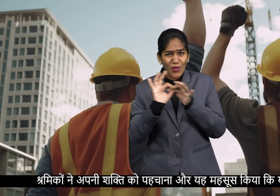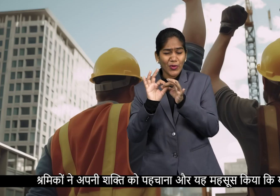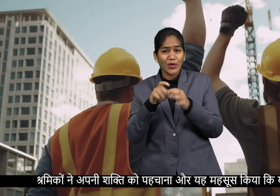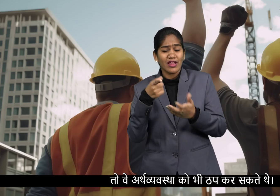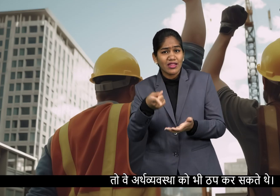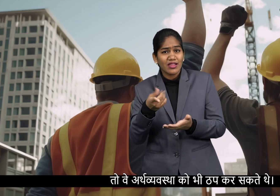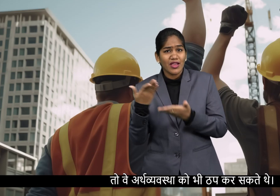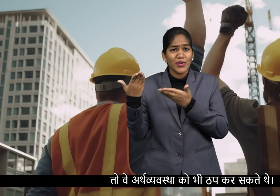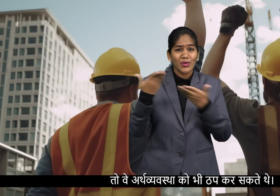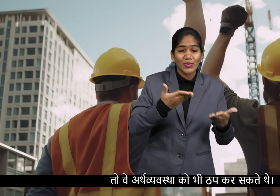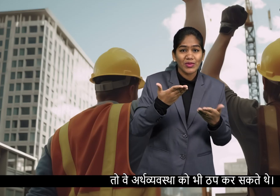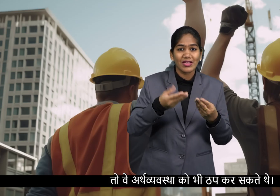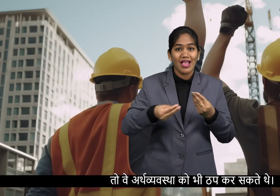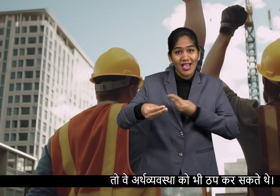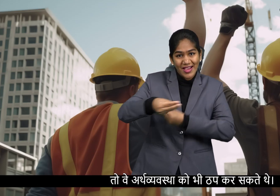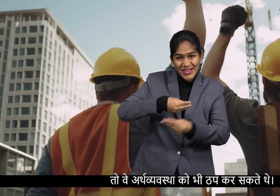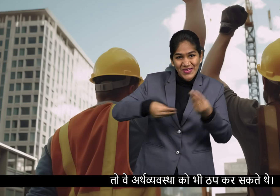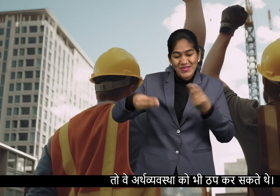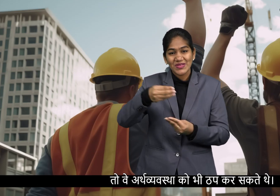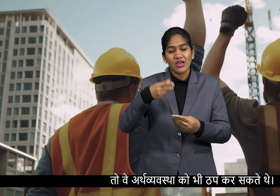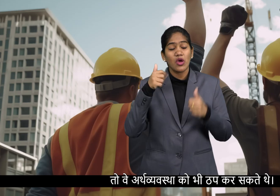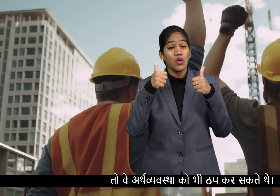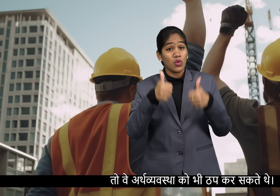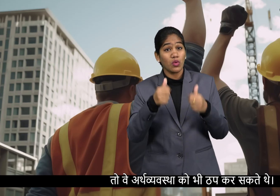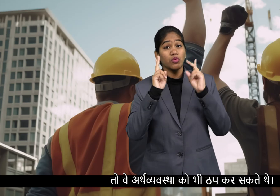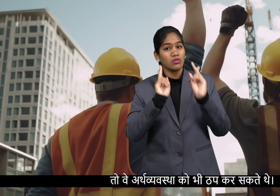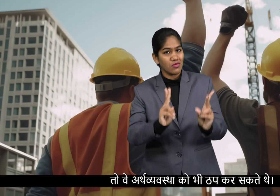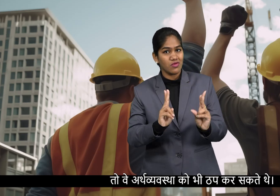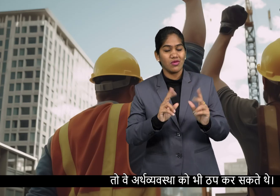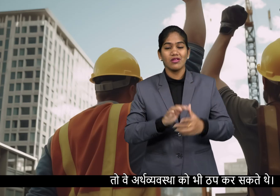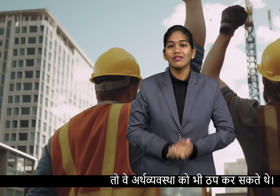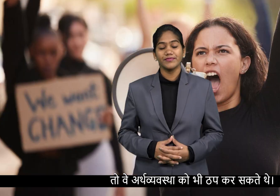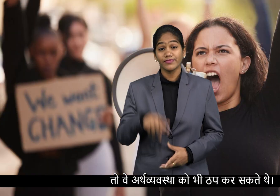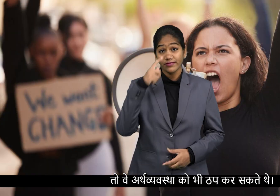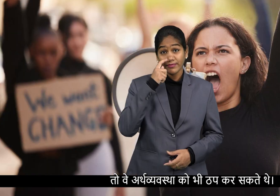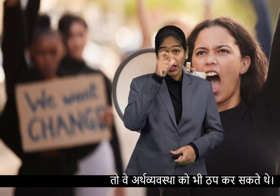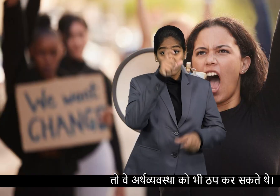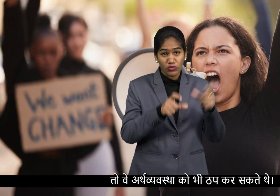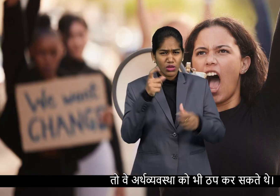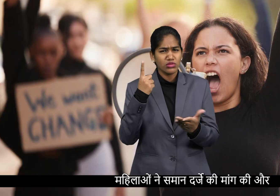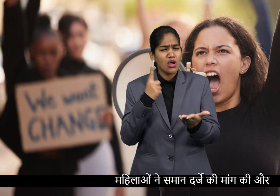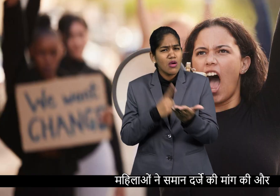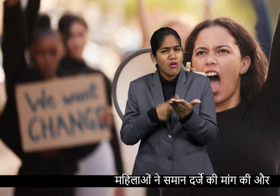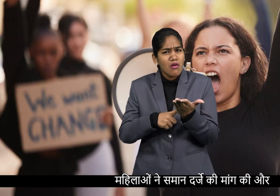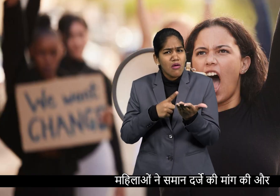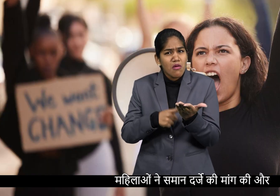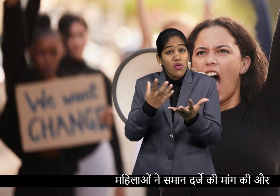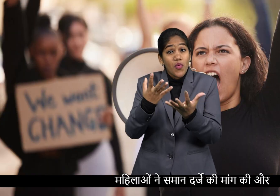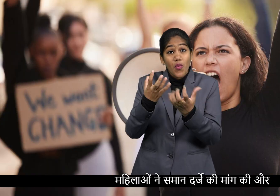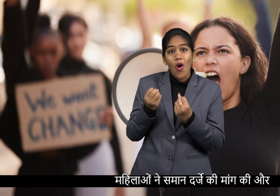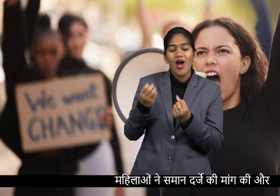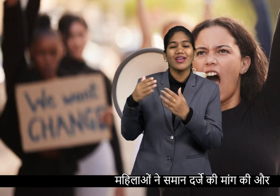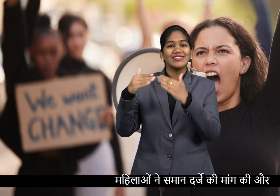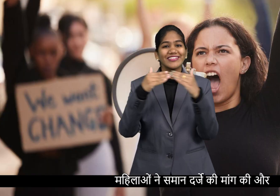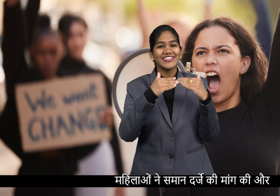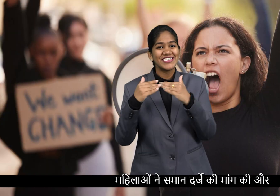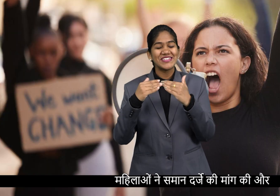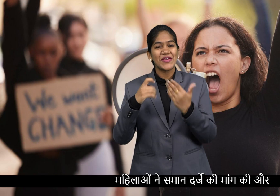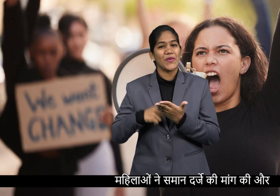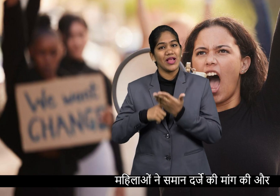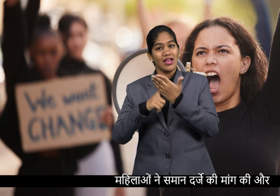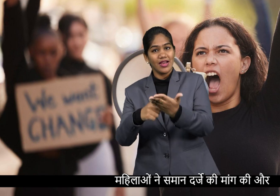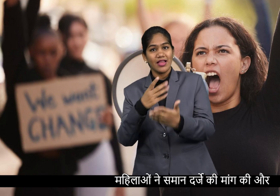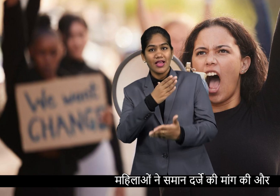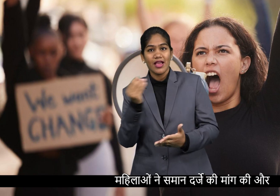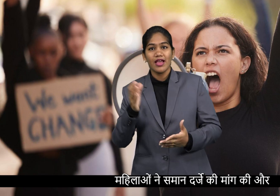हो तो वे अर्थव्यवस्था को भी ठप कर सकते हैं। महिलाओं ने समान